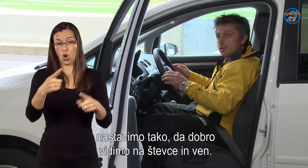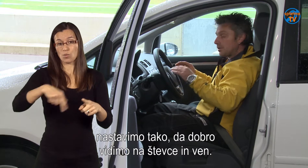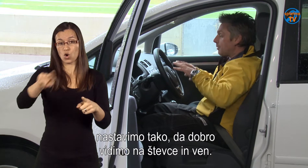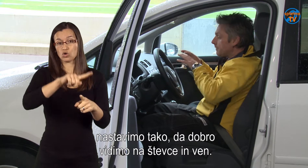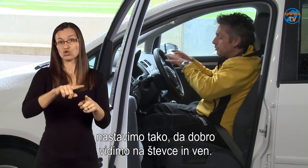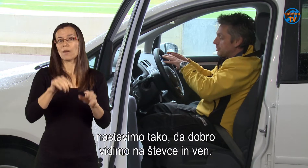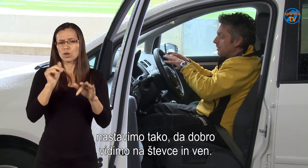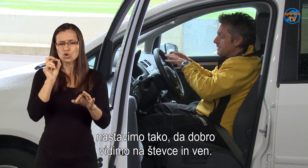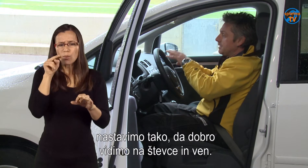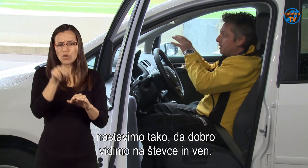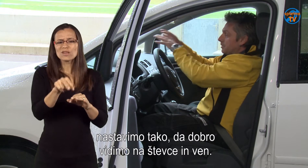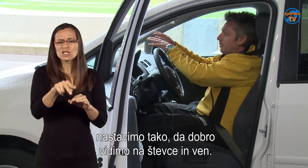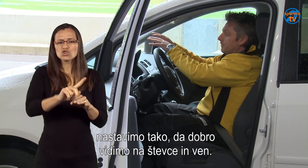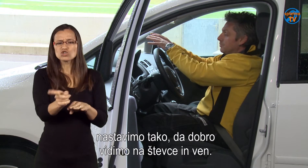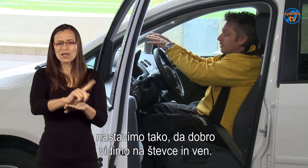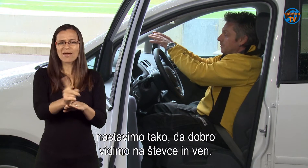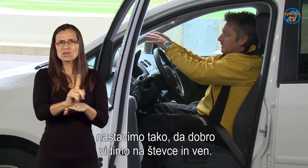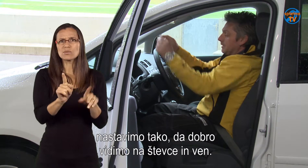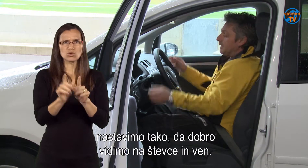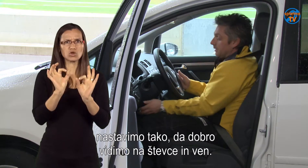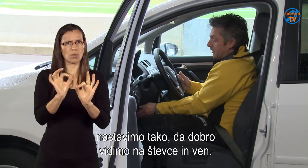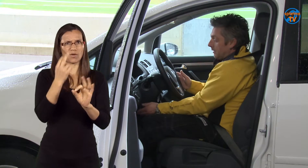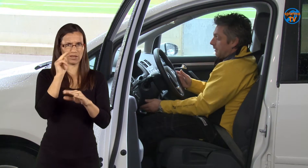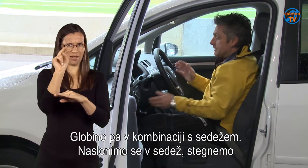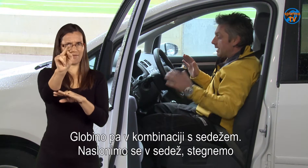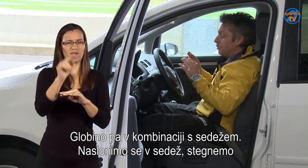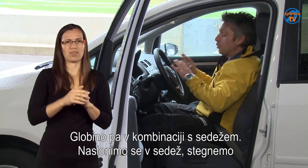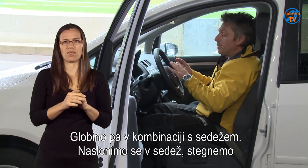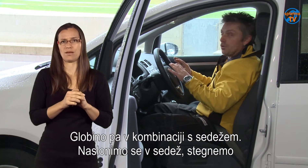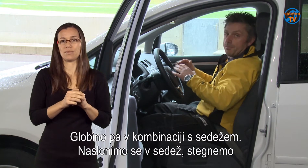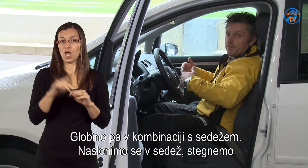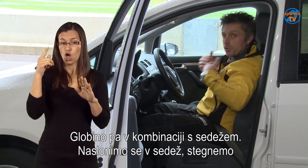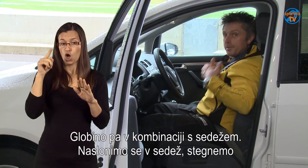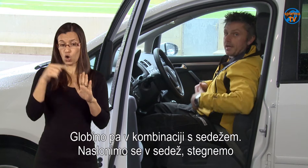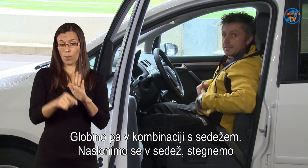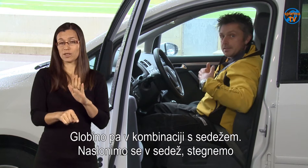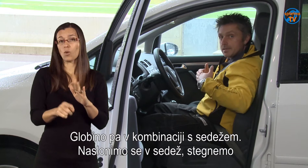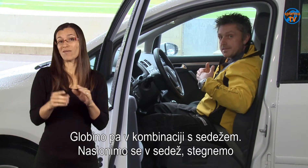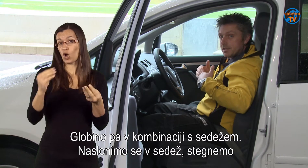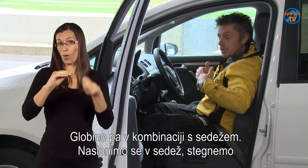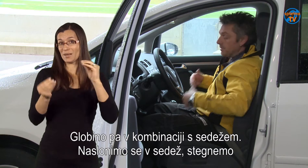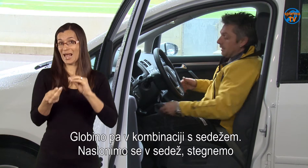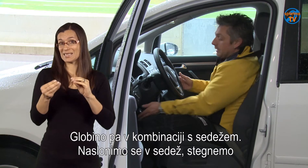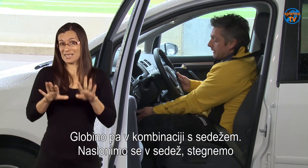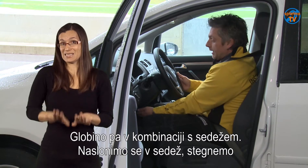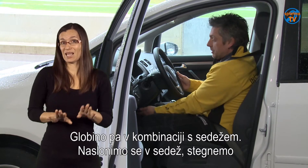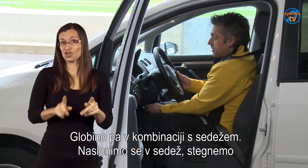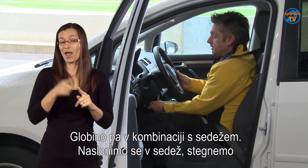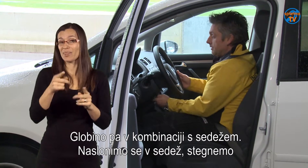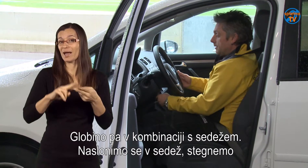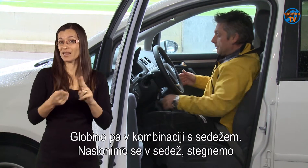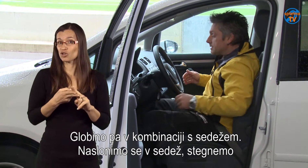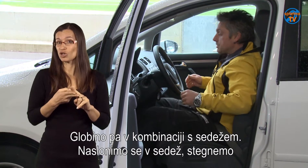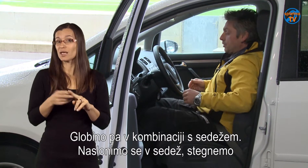način, da dobro vidimo naštevce in pa da dobro vidimo ven. Samo globino pa v kombinaciji z sedežem, na ta